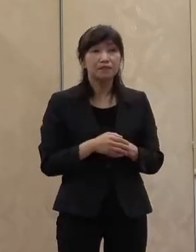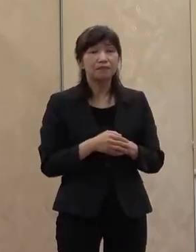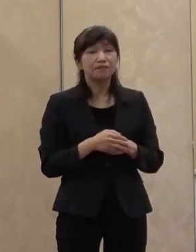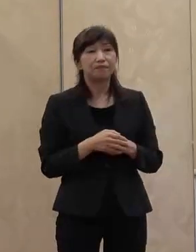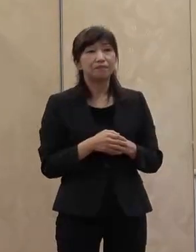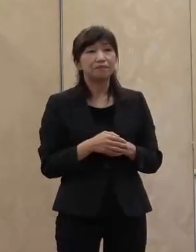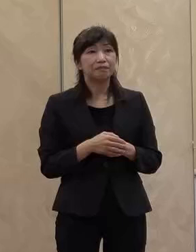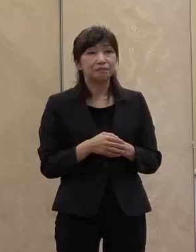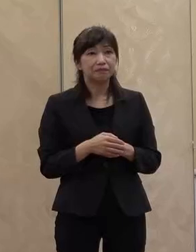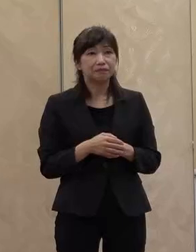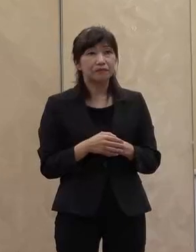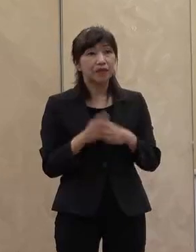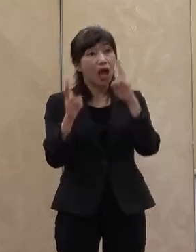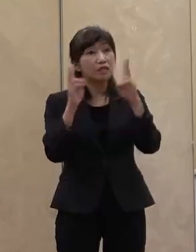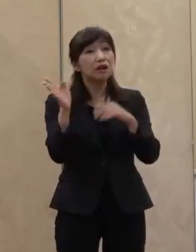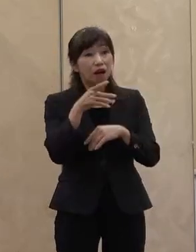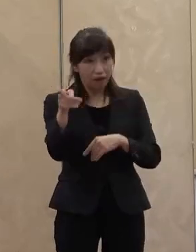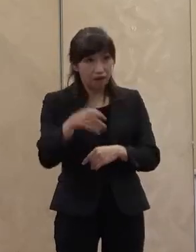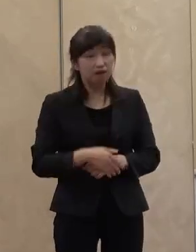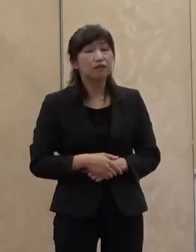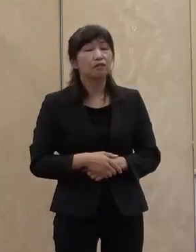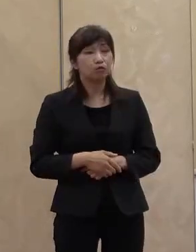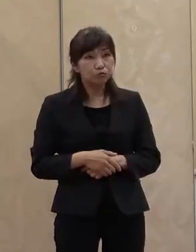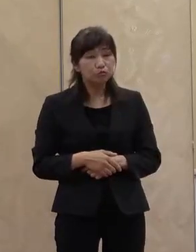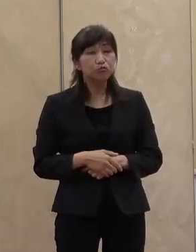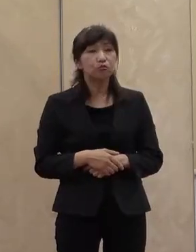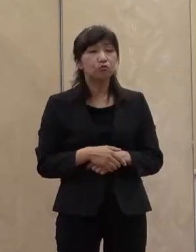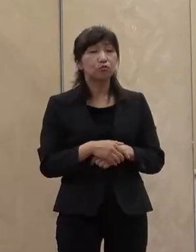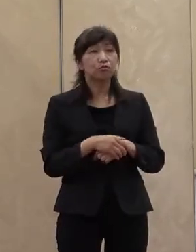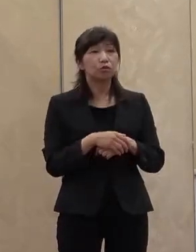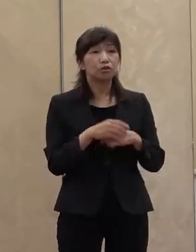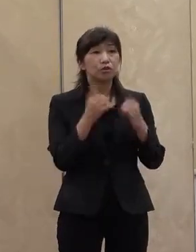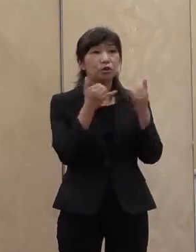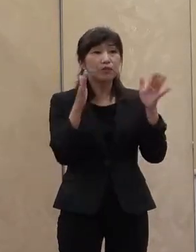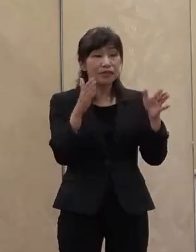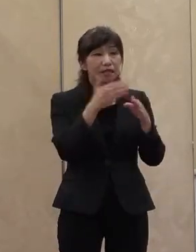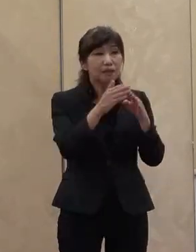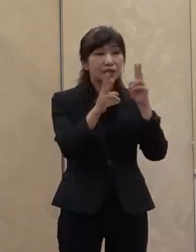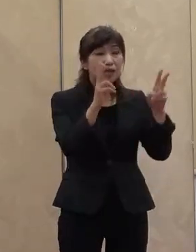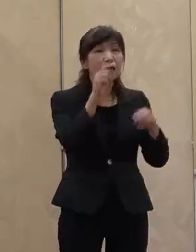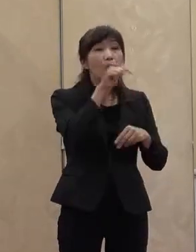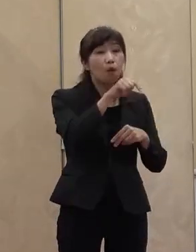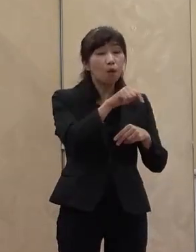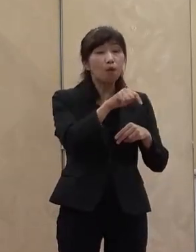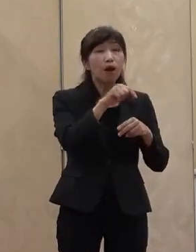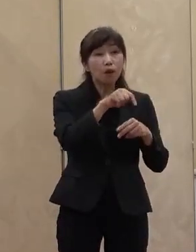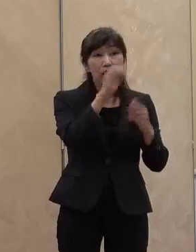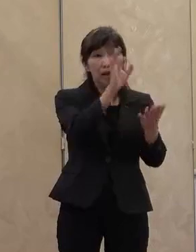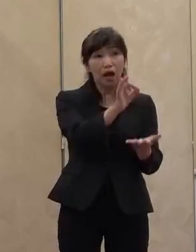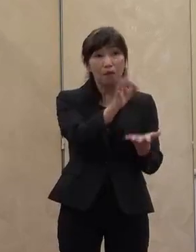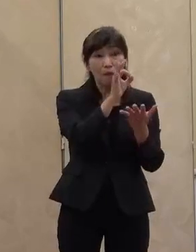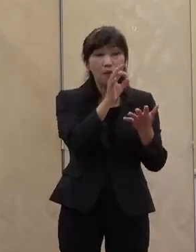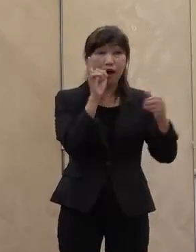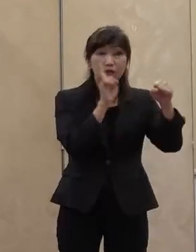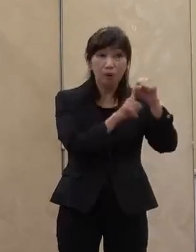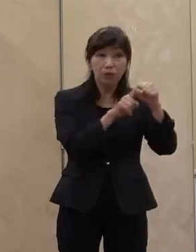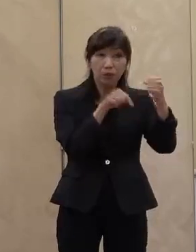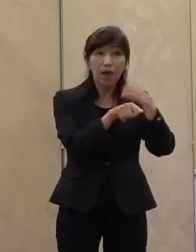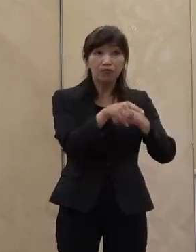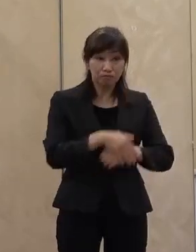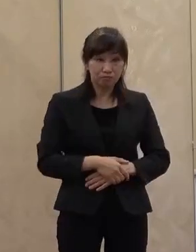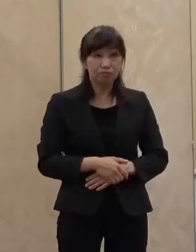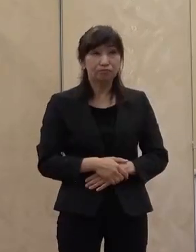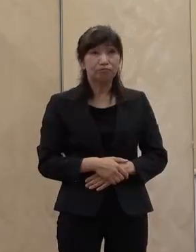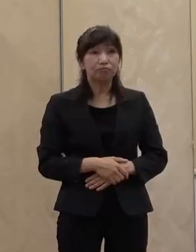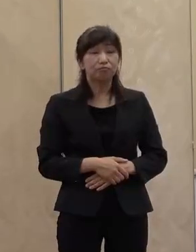支払いするということになりますから、民間サービス会社としてはそれを一つの収益にはすると。ただ民間サービス会社の方